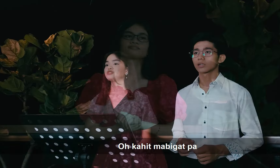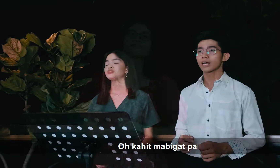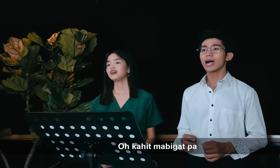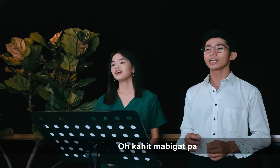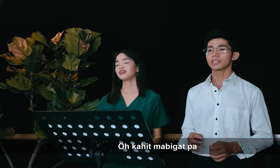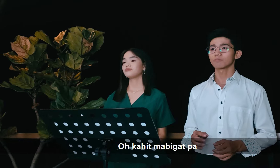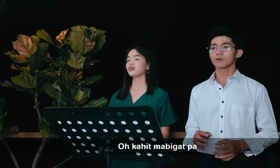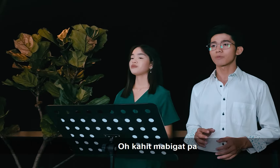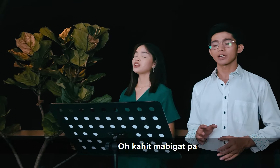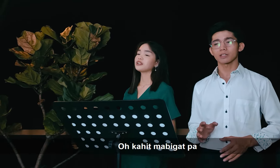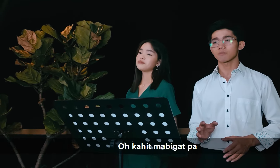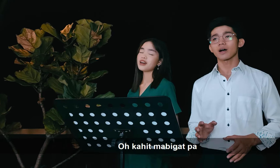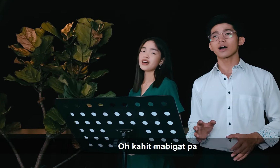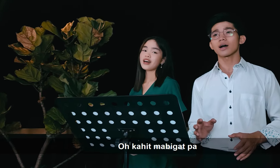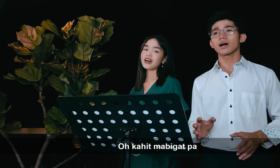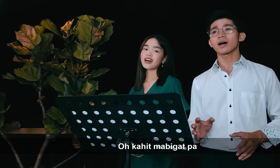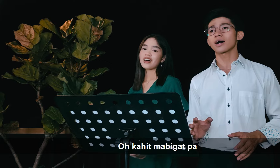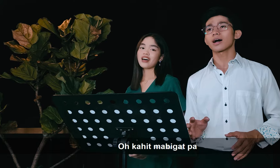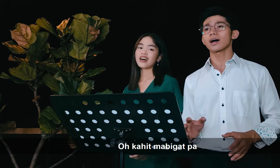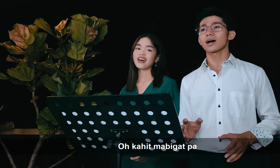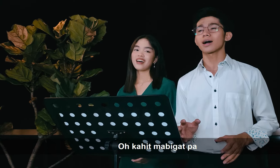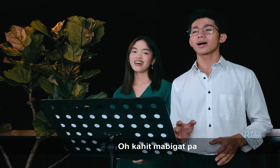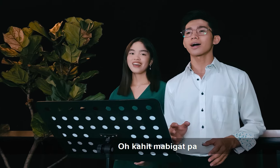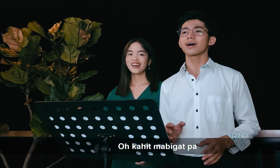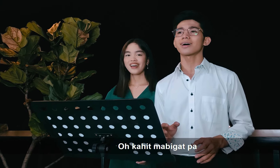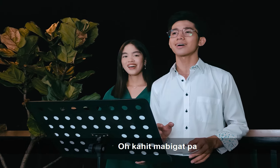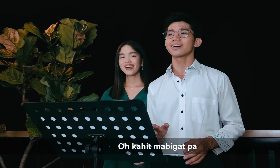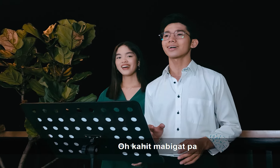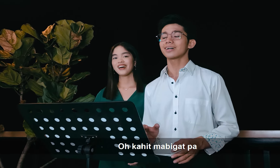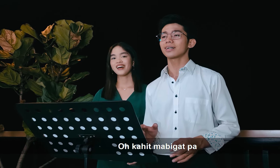O kahit mabigat pa,